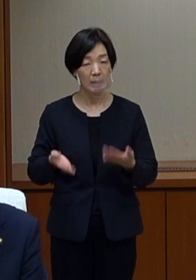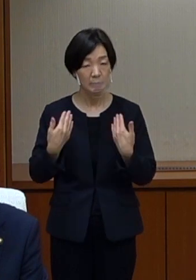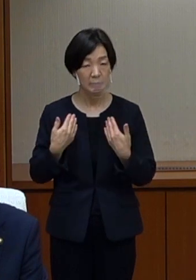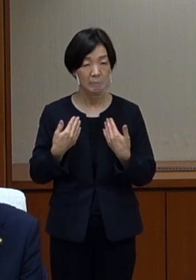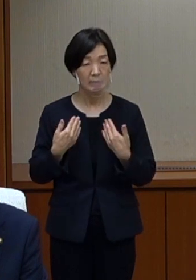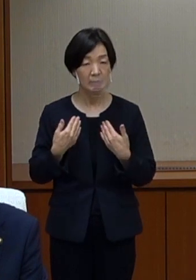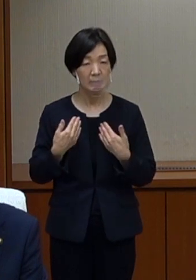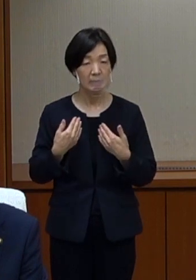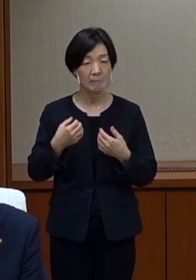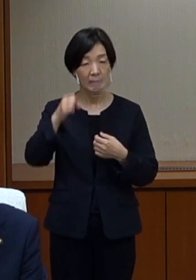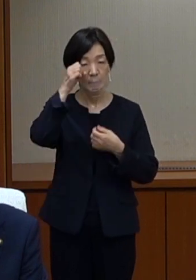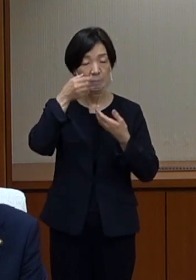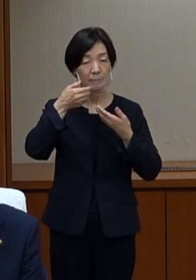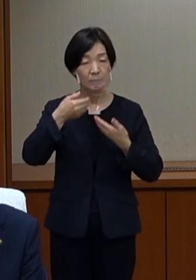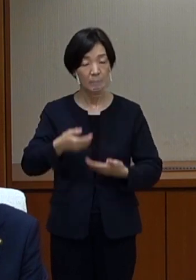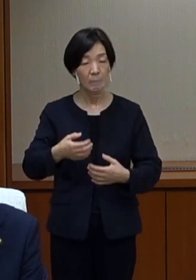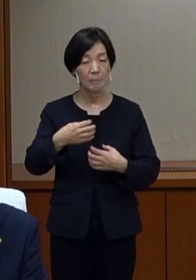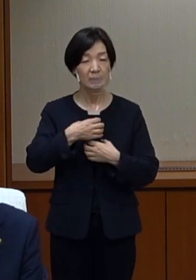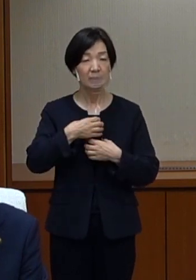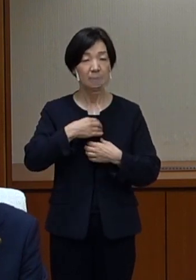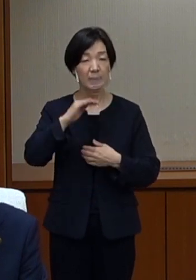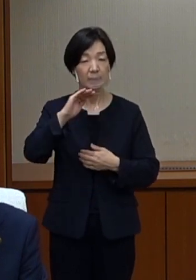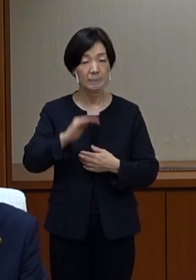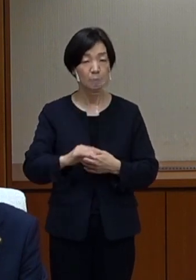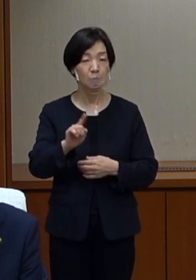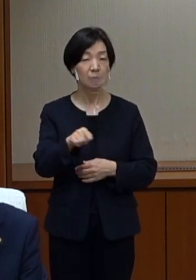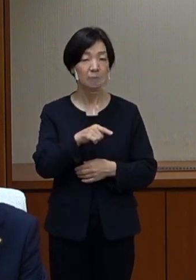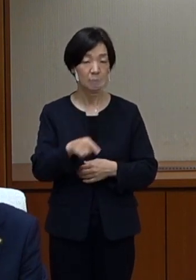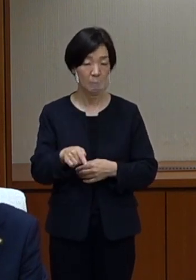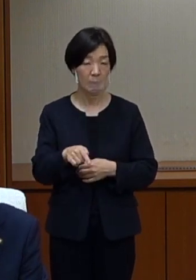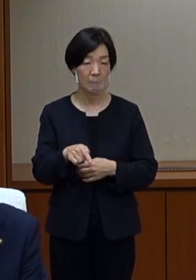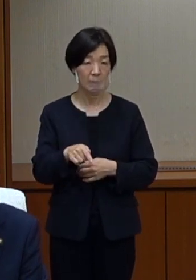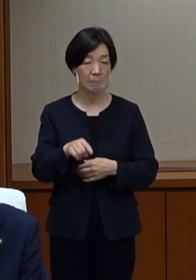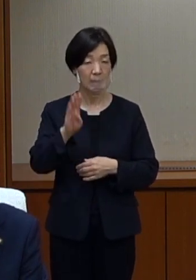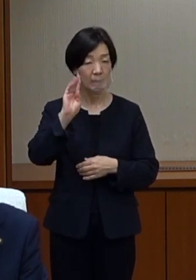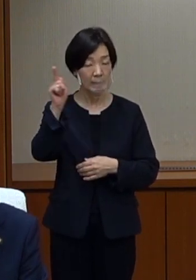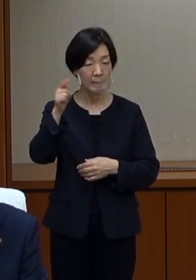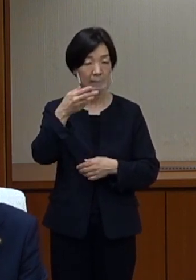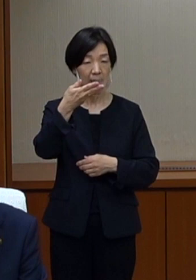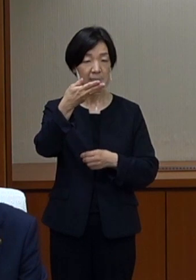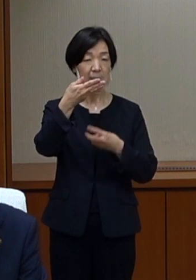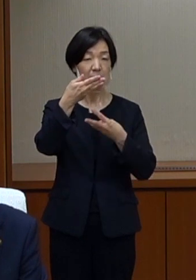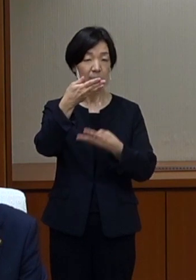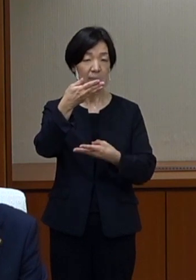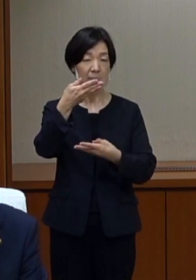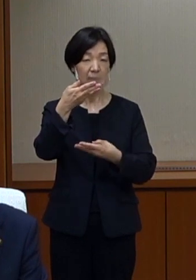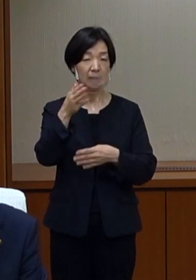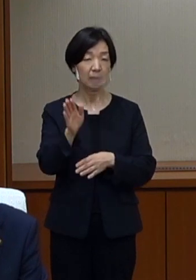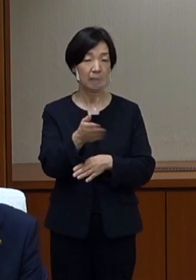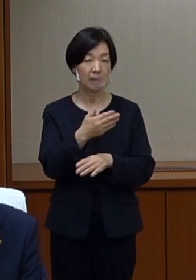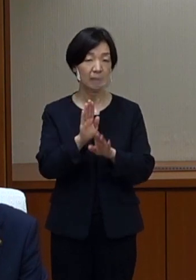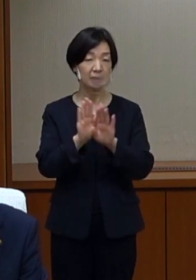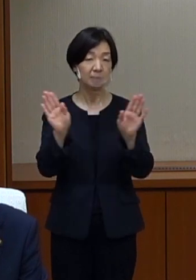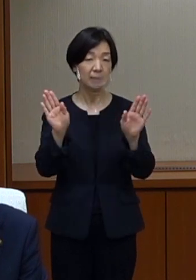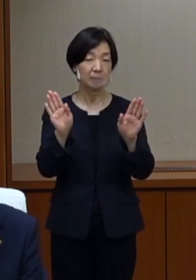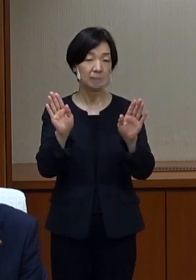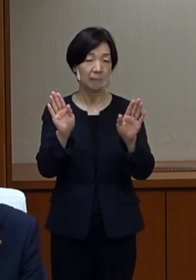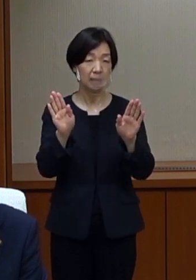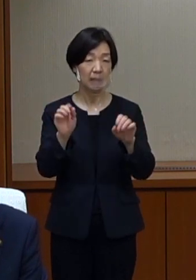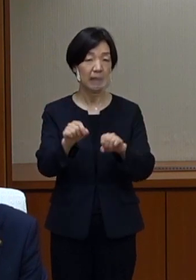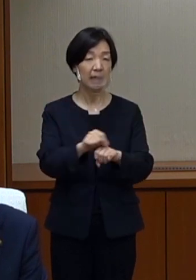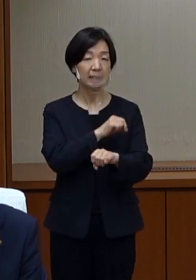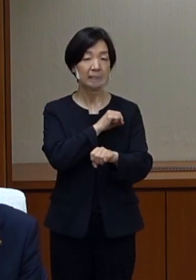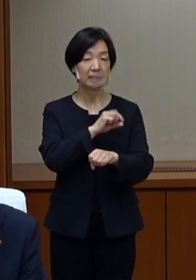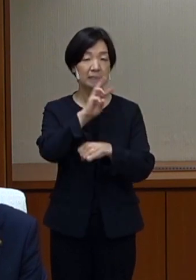重症化リスクが低い方は、県が8月3日から設置している臨時ウェブキ